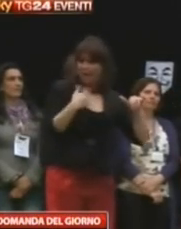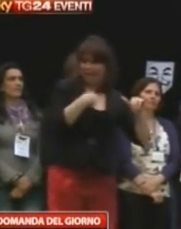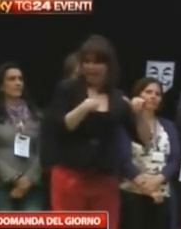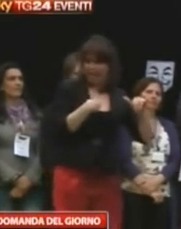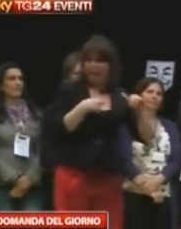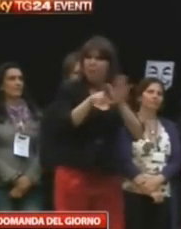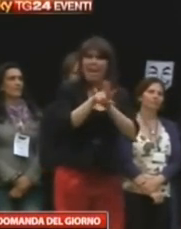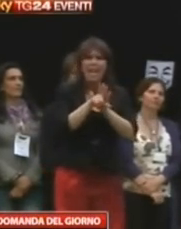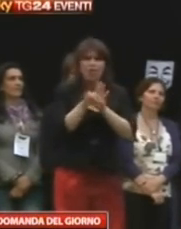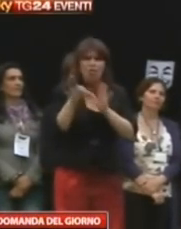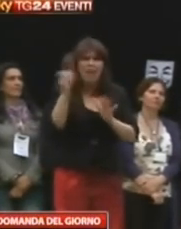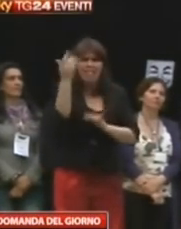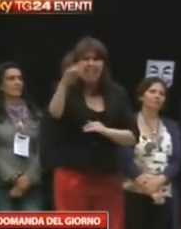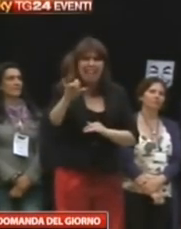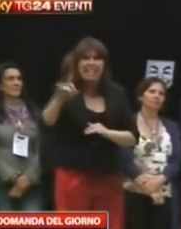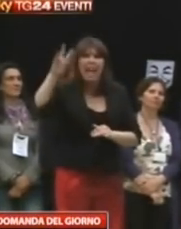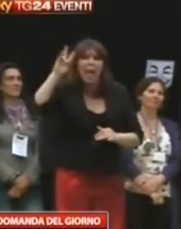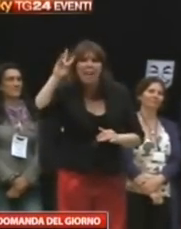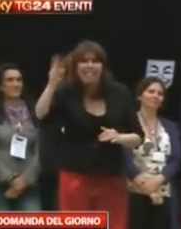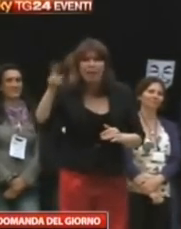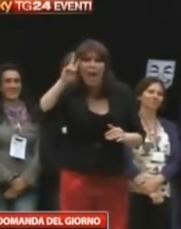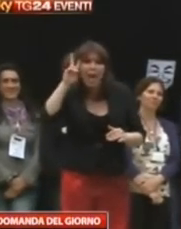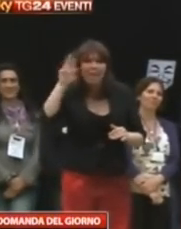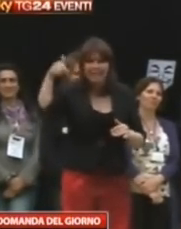uno, che si chiama